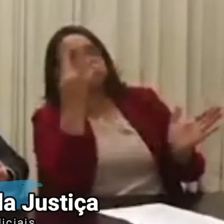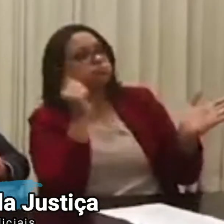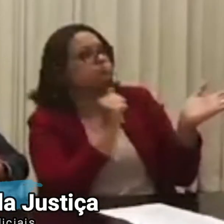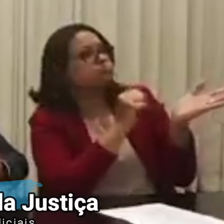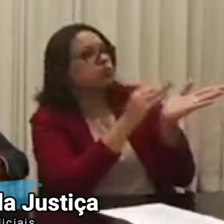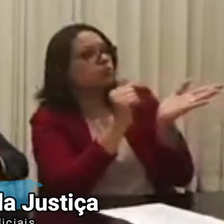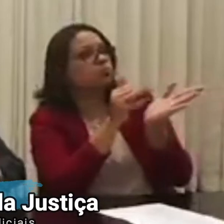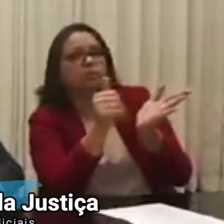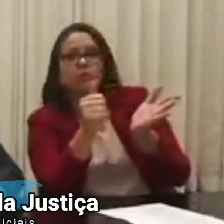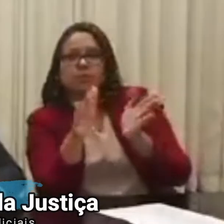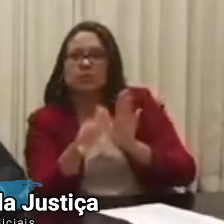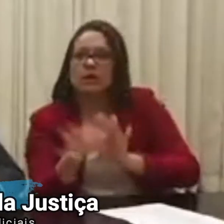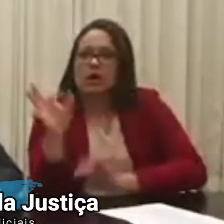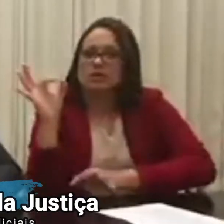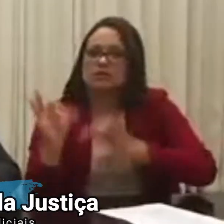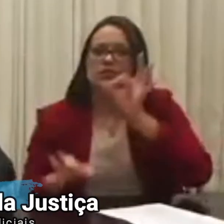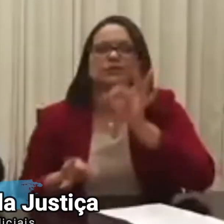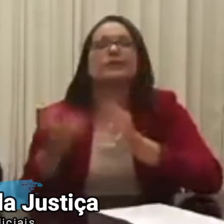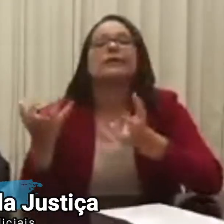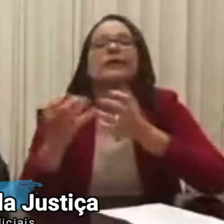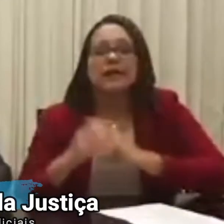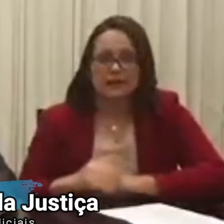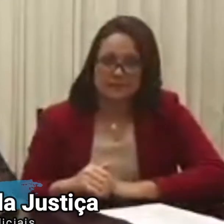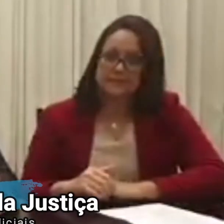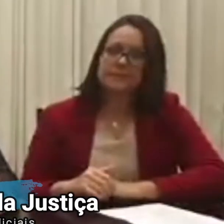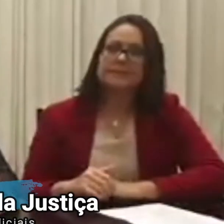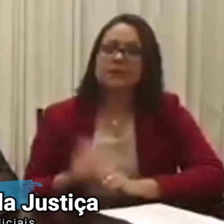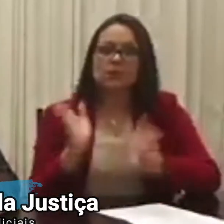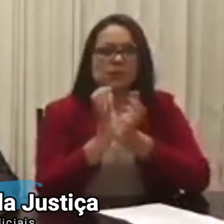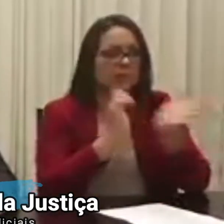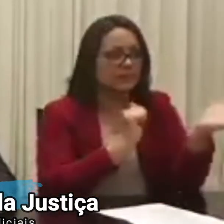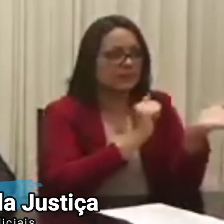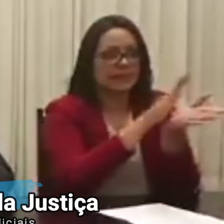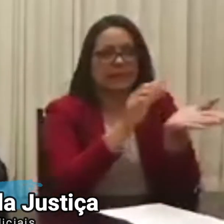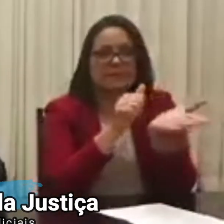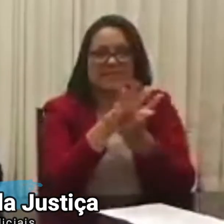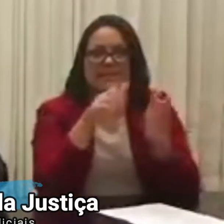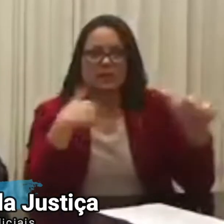justiça está fazendo com que essas demissões, né,